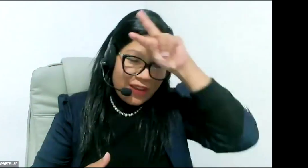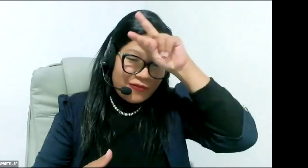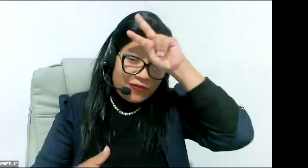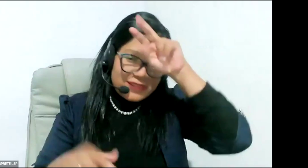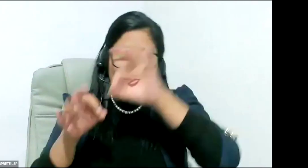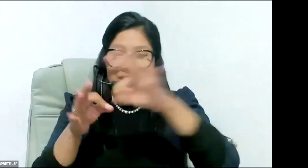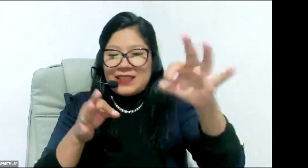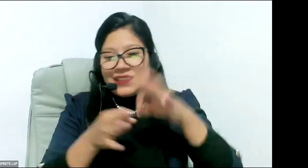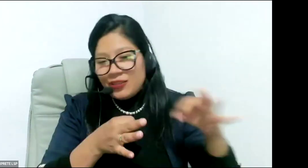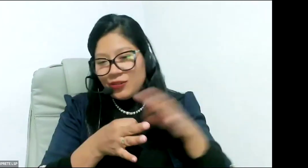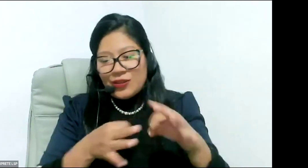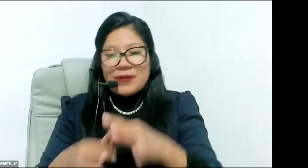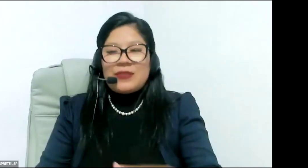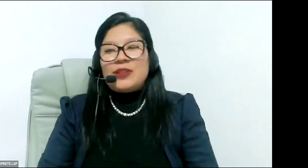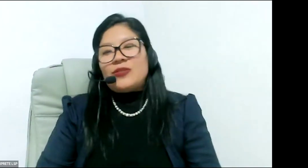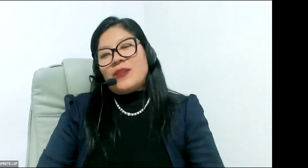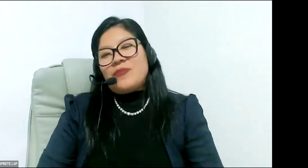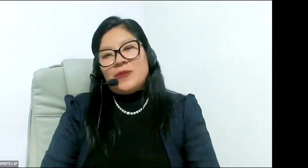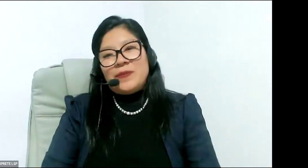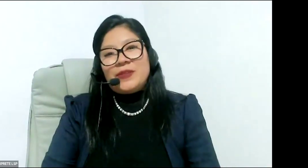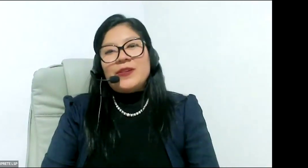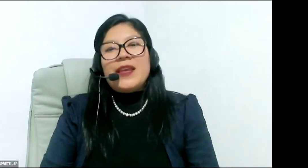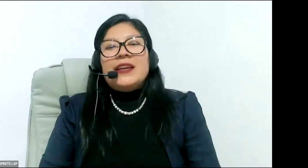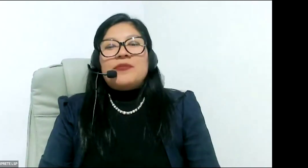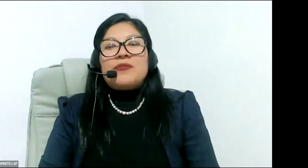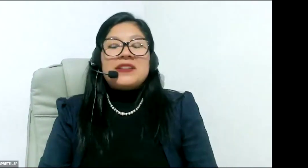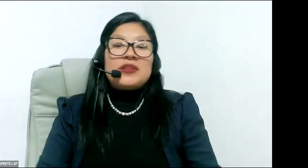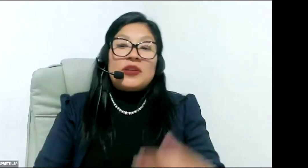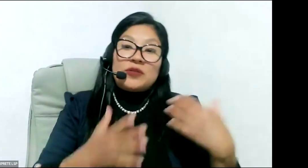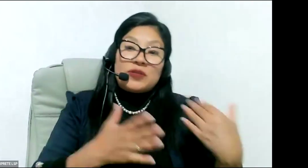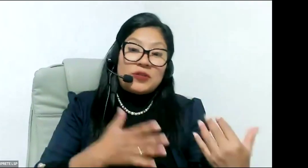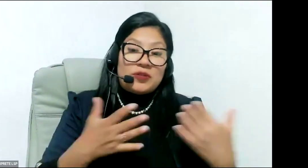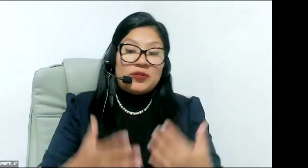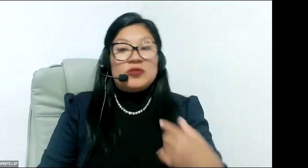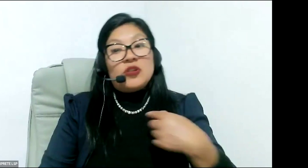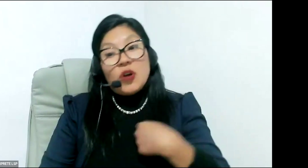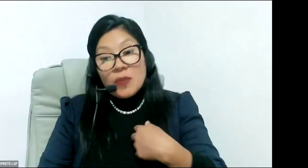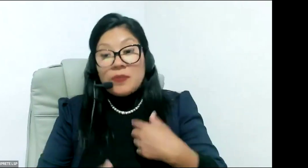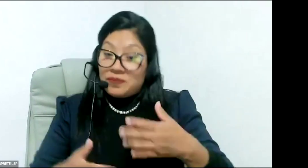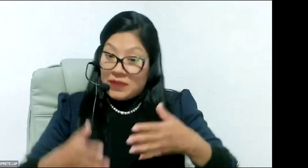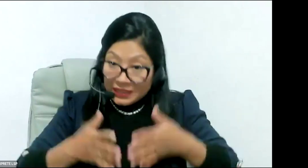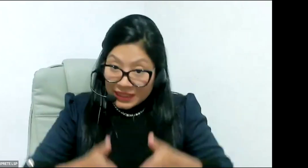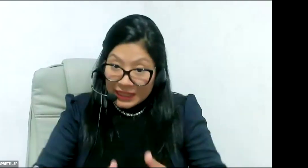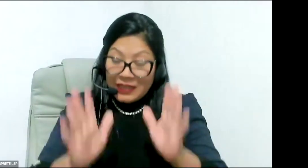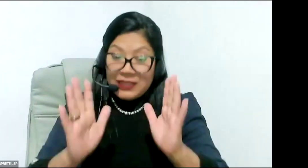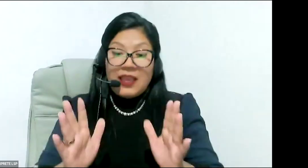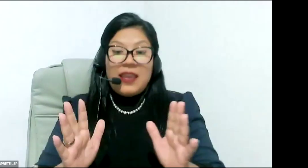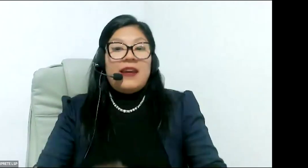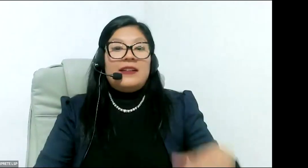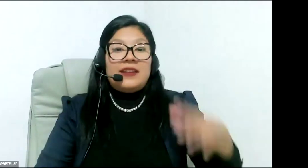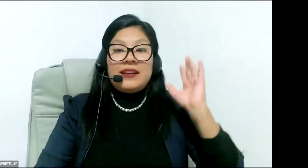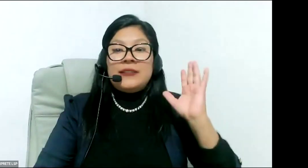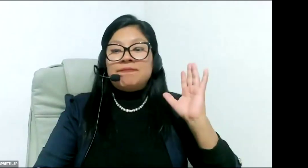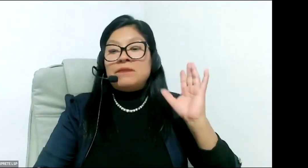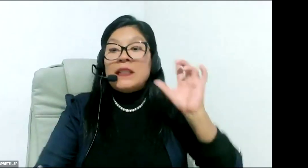nosotros estamos de distintos departamentos del Perú no pueses incluso los dos No yo nací